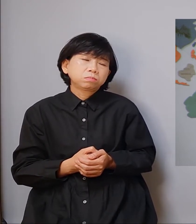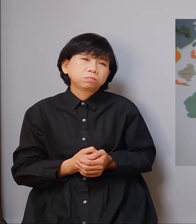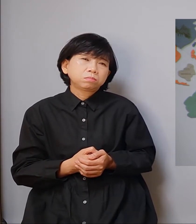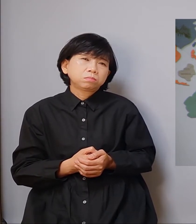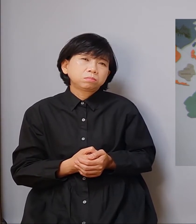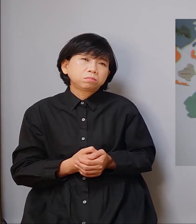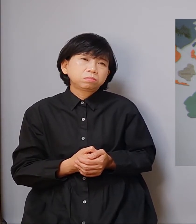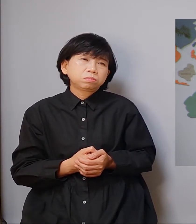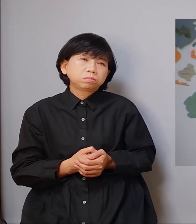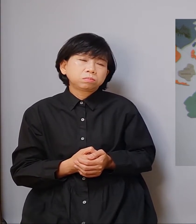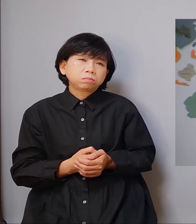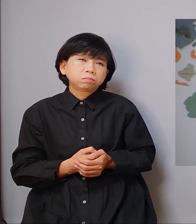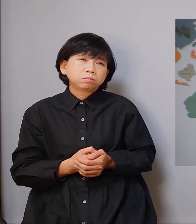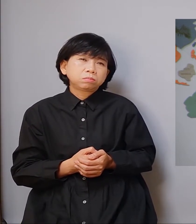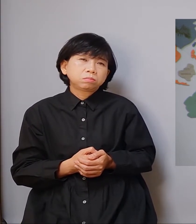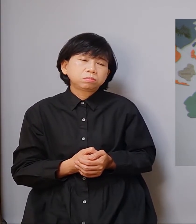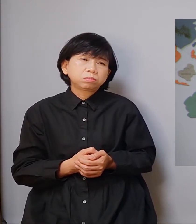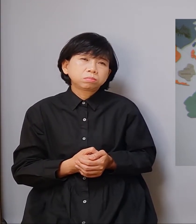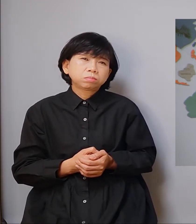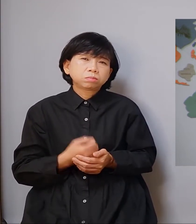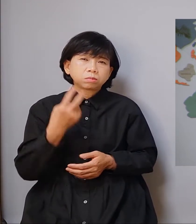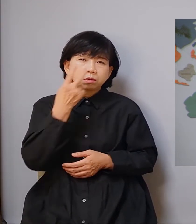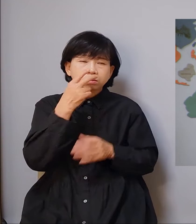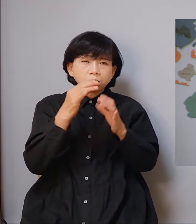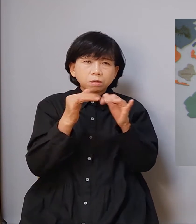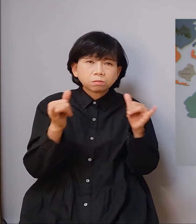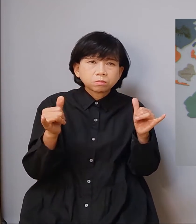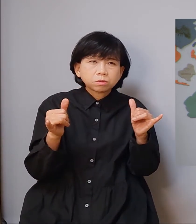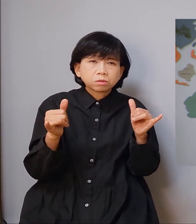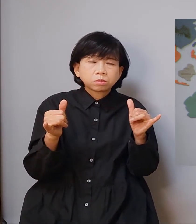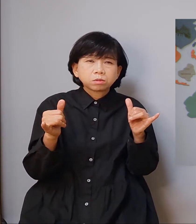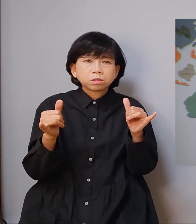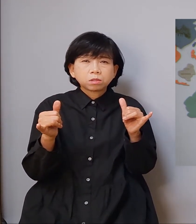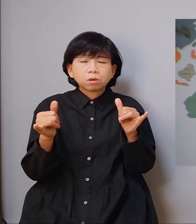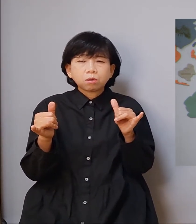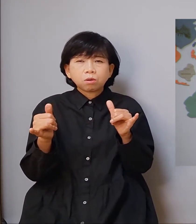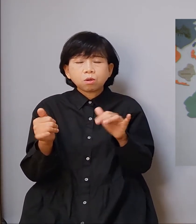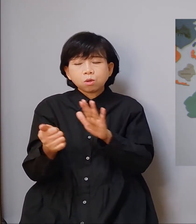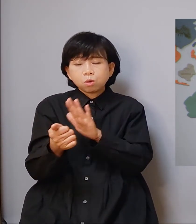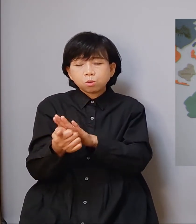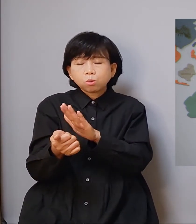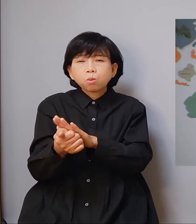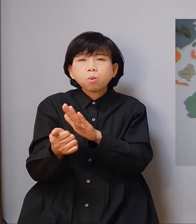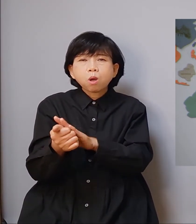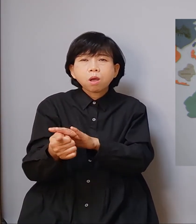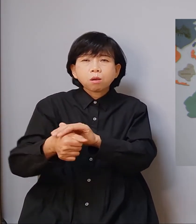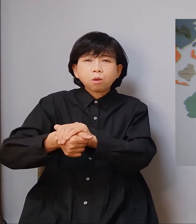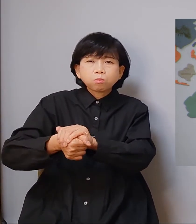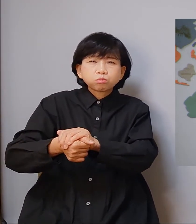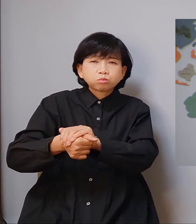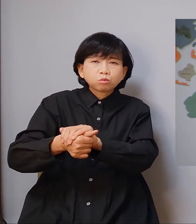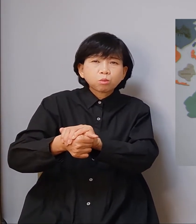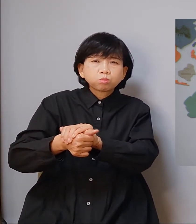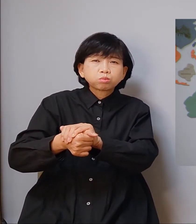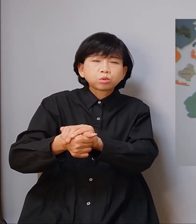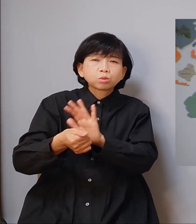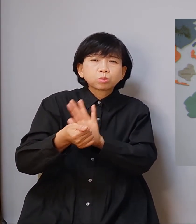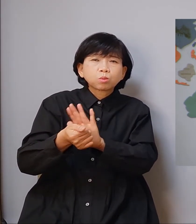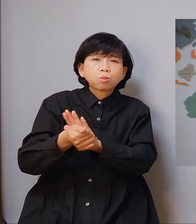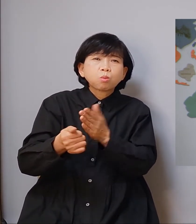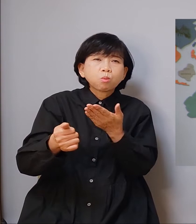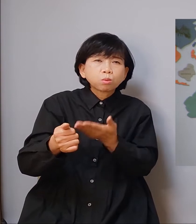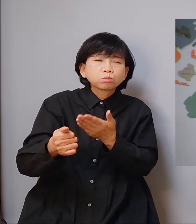다루며 최선을 다했겠지만 아마도 거북이는 꽤나 불편했겠죠. 하지만 거북이의 생명을 구할 수